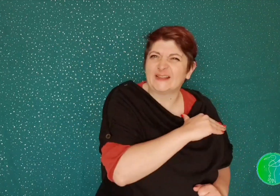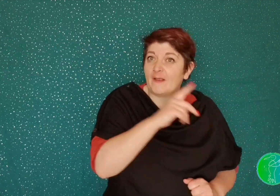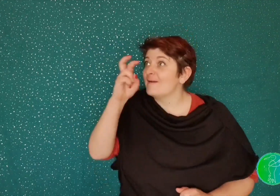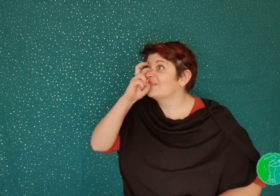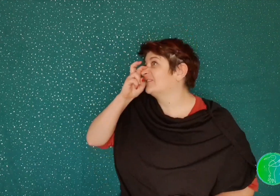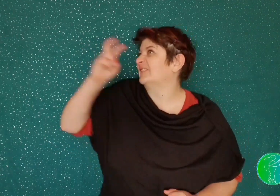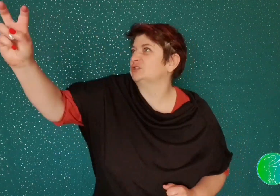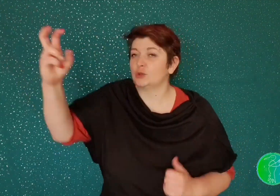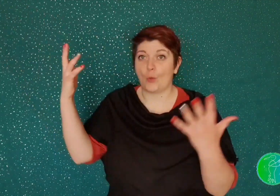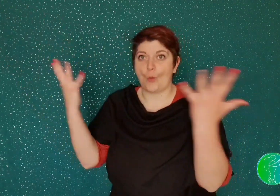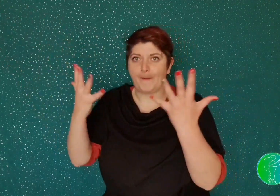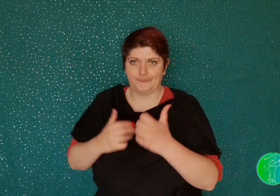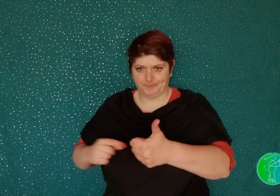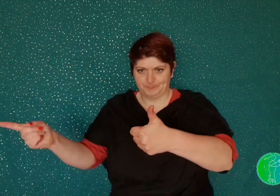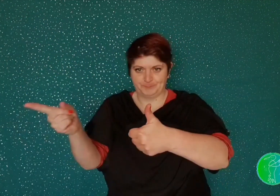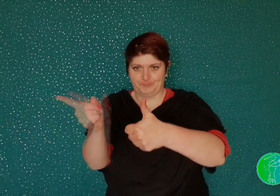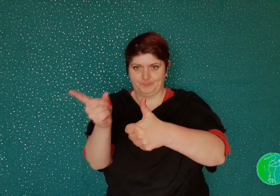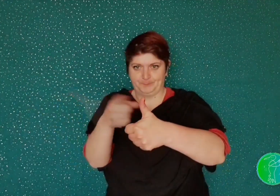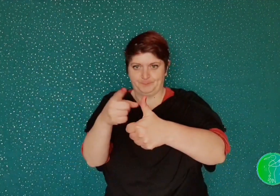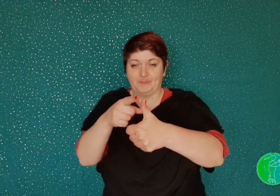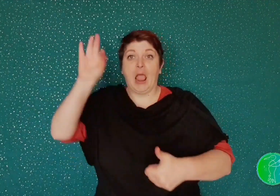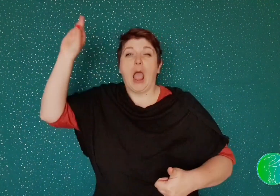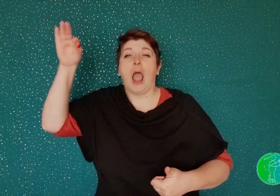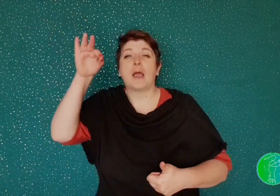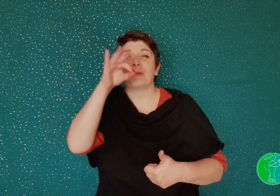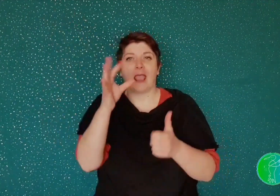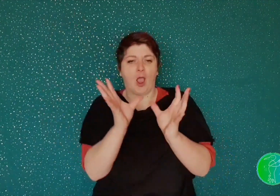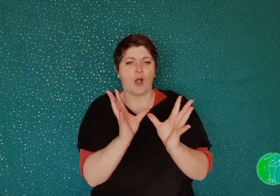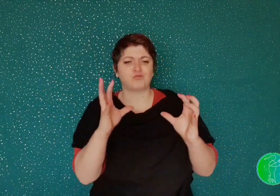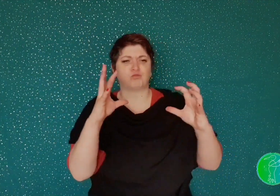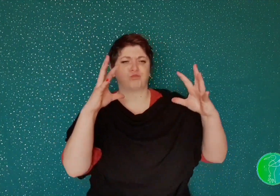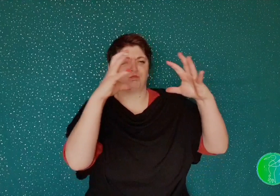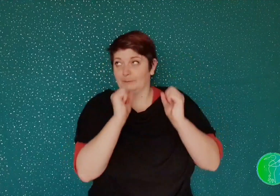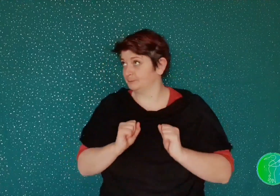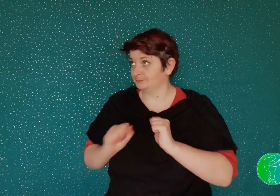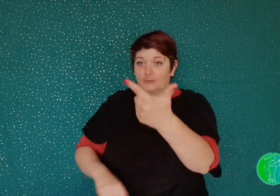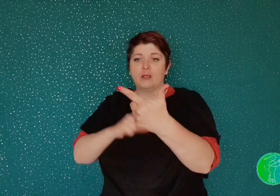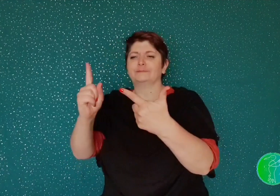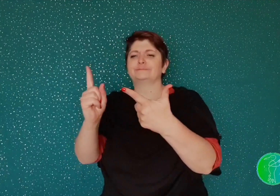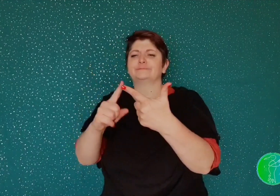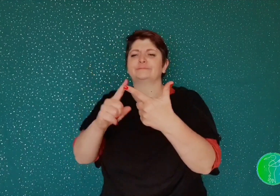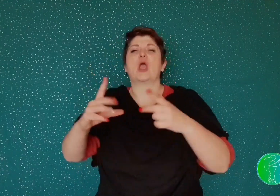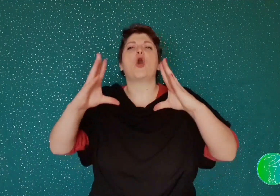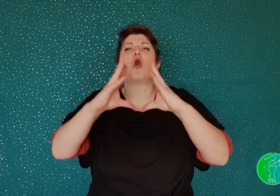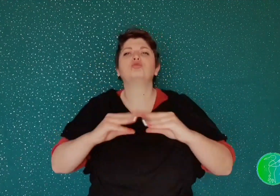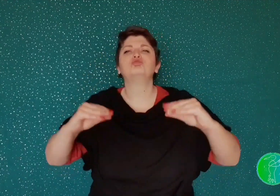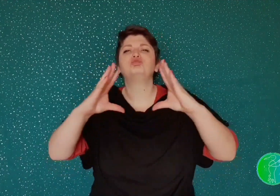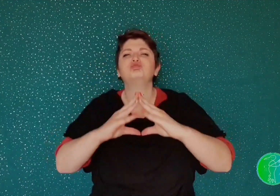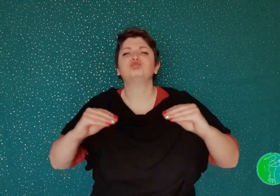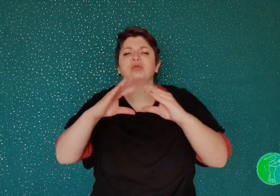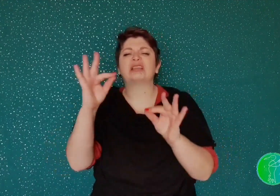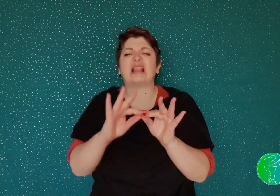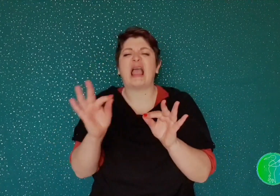C'est très facile, dit la souris. Tu vas aller vite chercher un nid d'abeilles, un peu de boue,